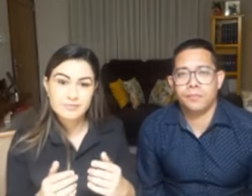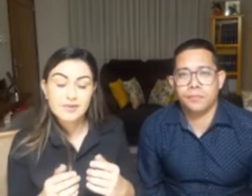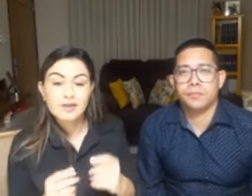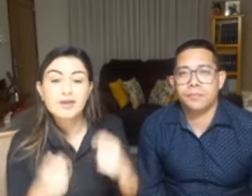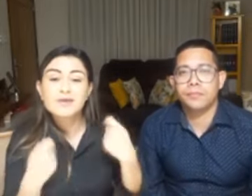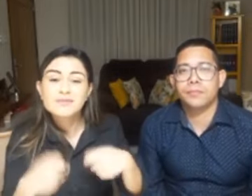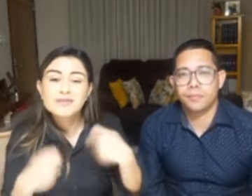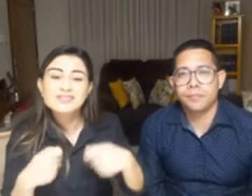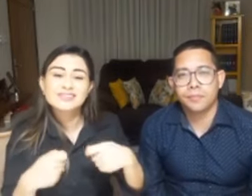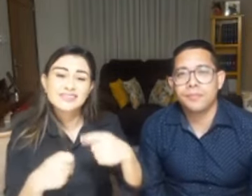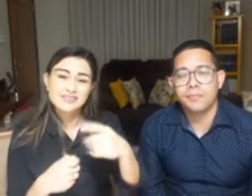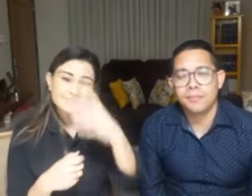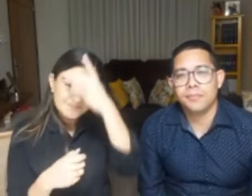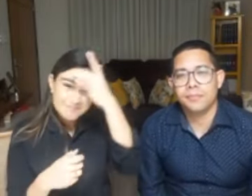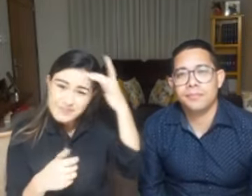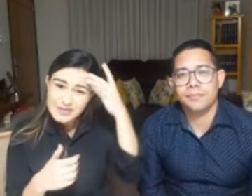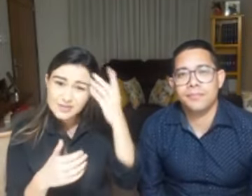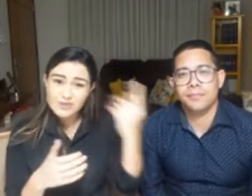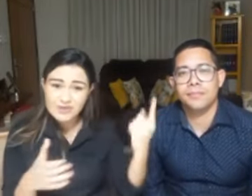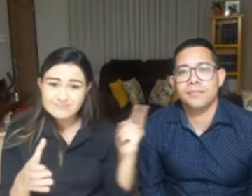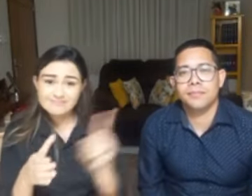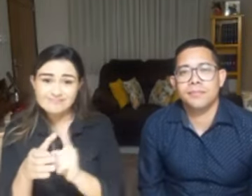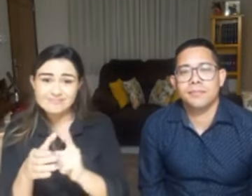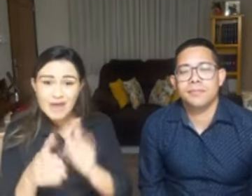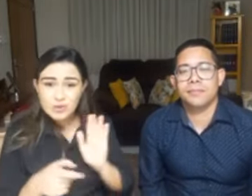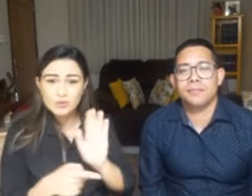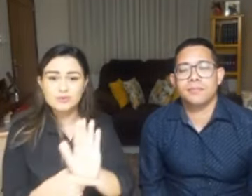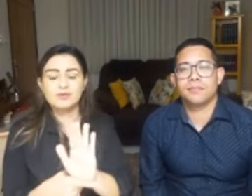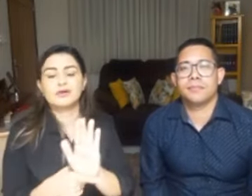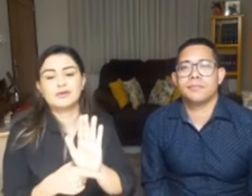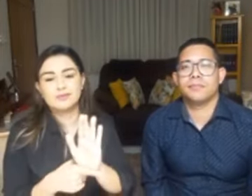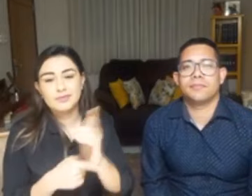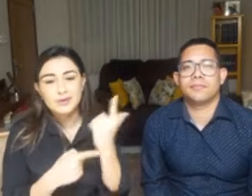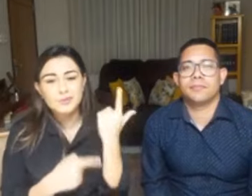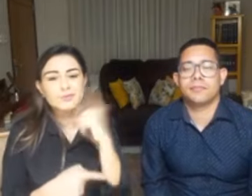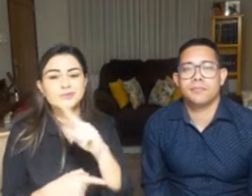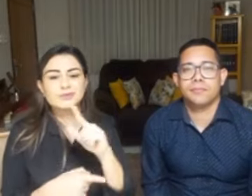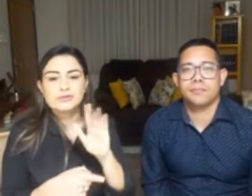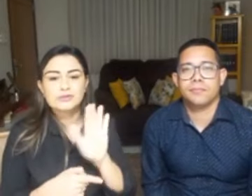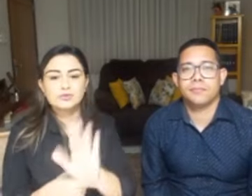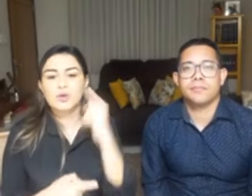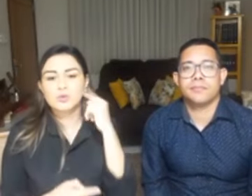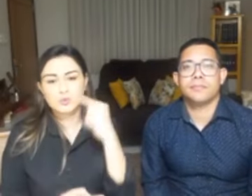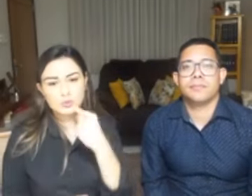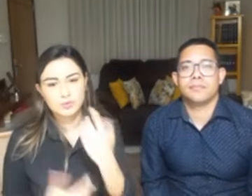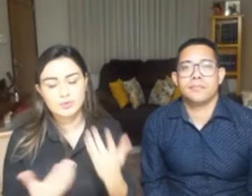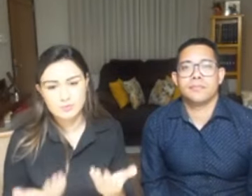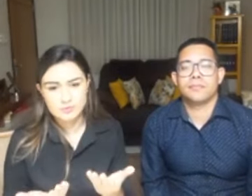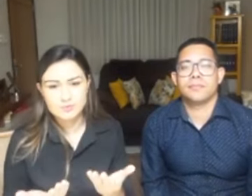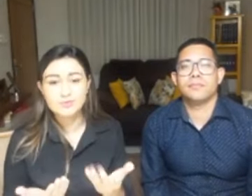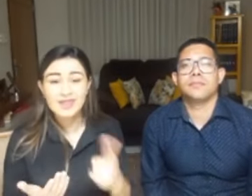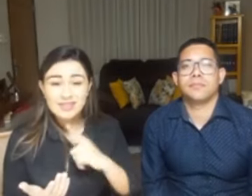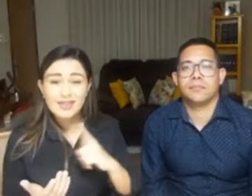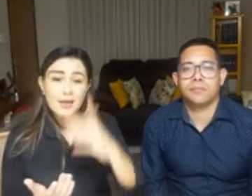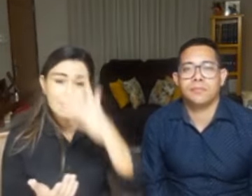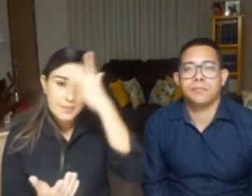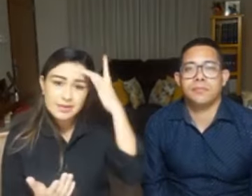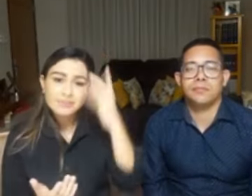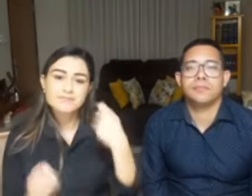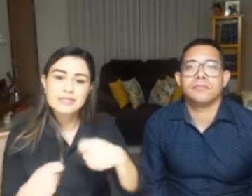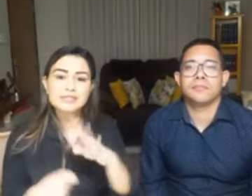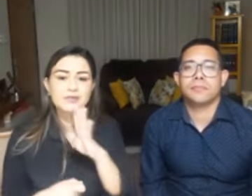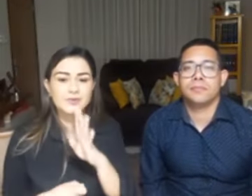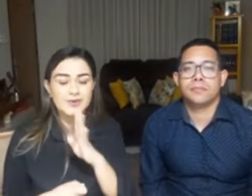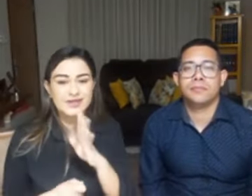tantas pessoas, né? Para alcançar esse número tão grande de pessoas que necessitam